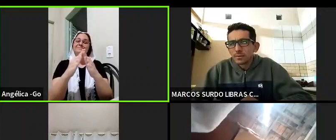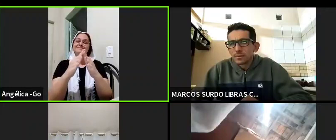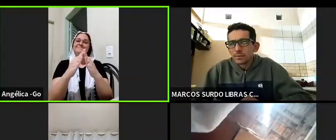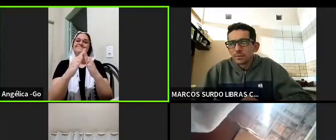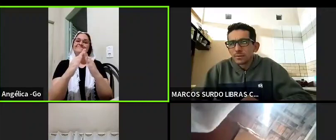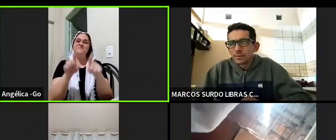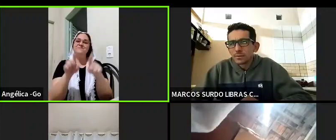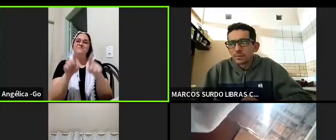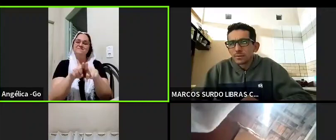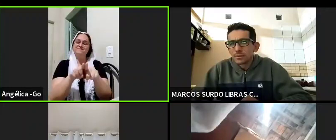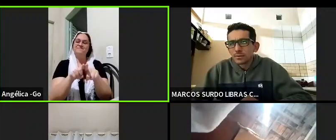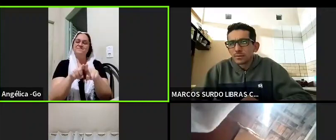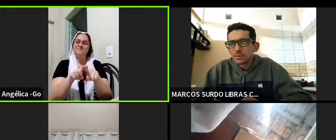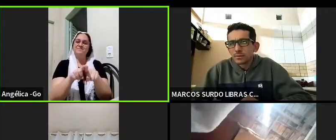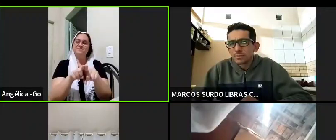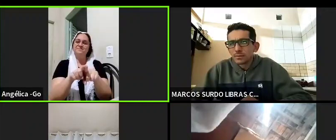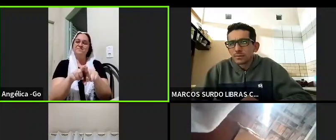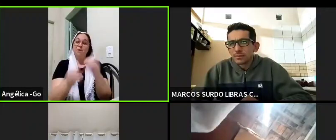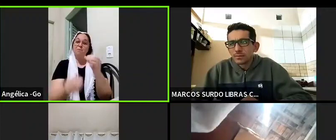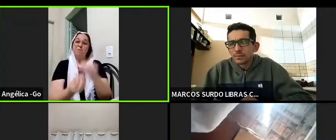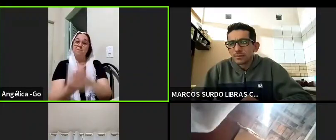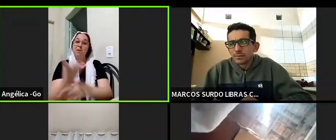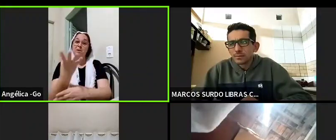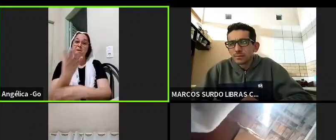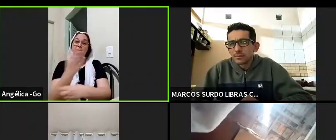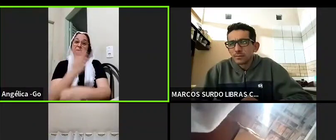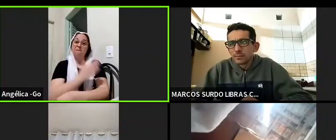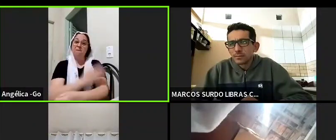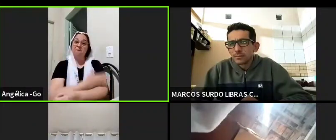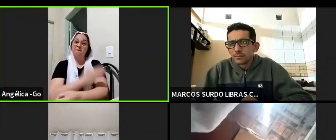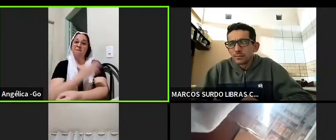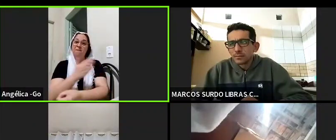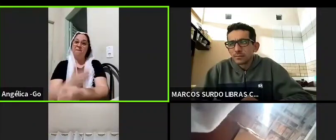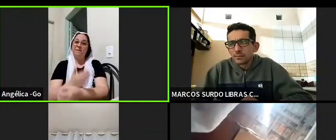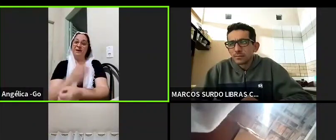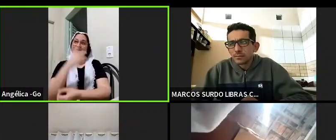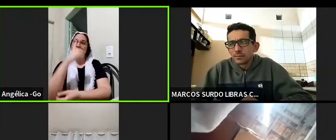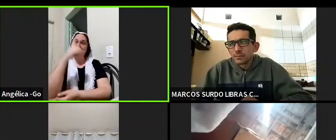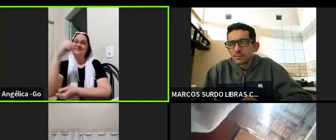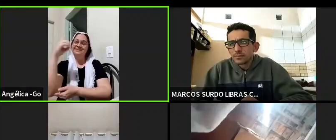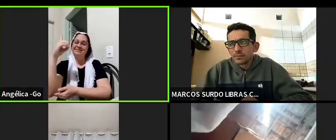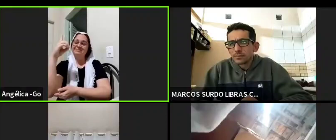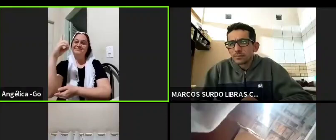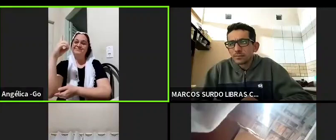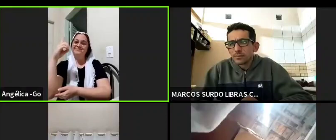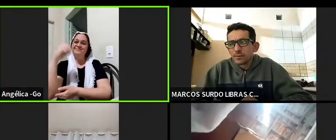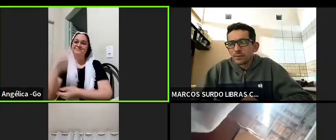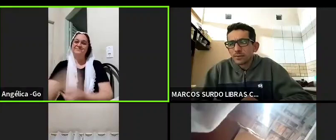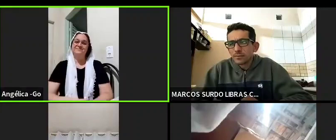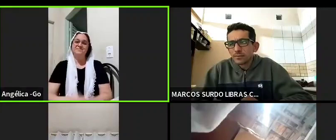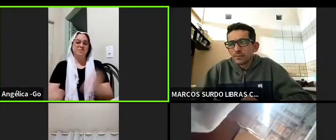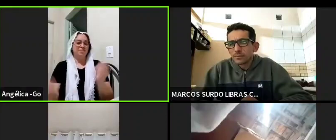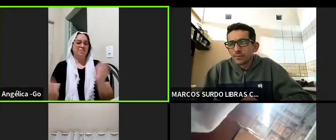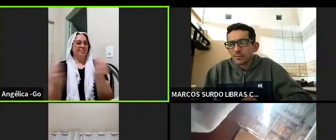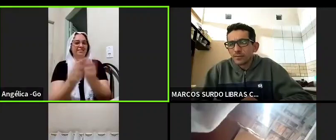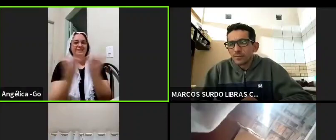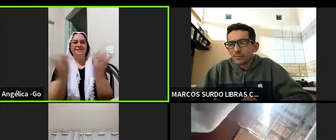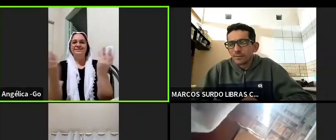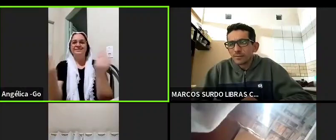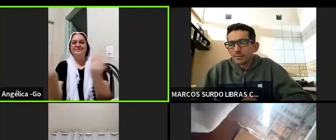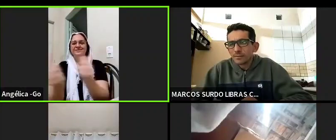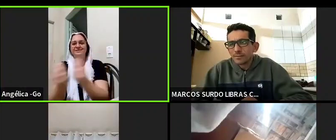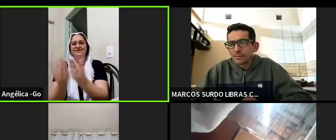Aleluia. Vem para debaixo das minhas asas. Aqui na sombra do Altíssimo,